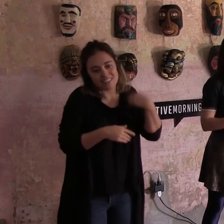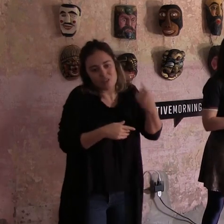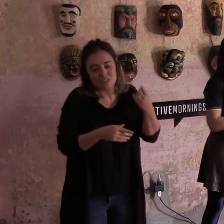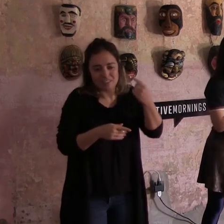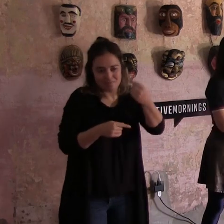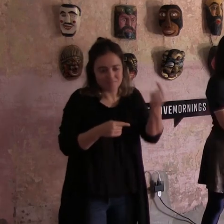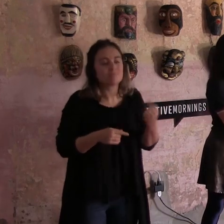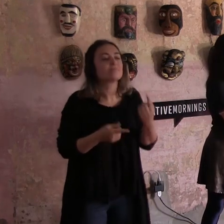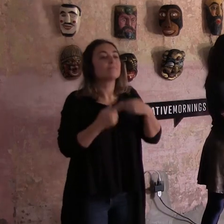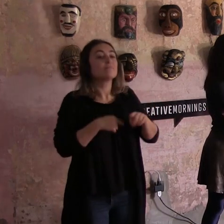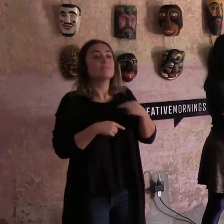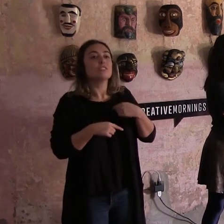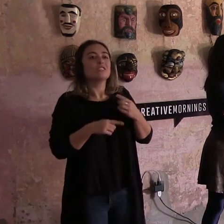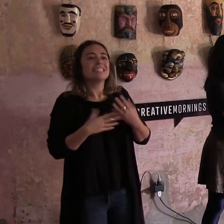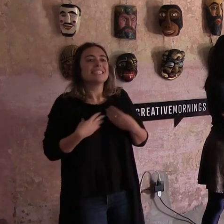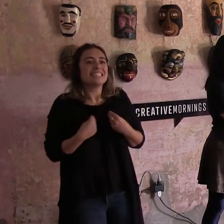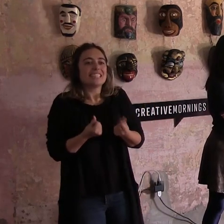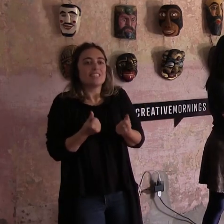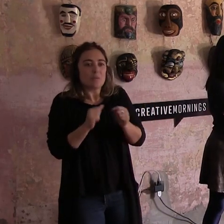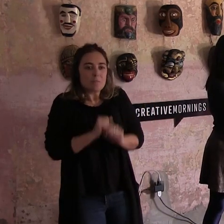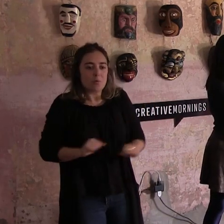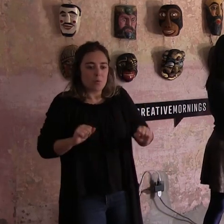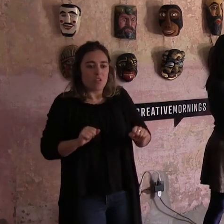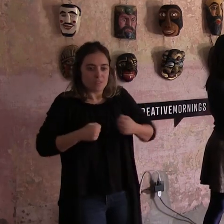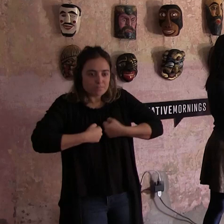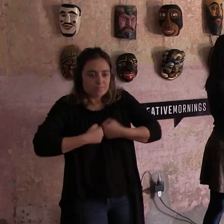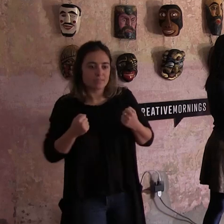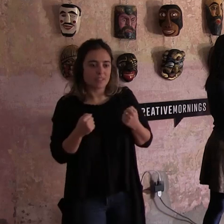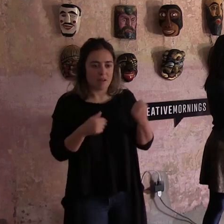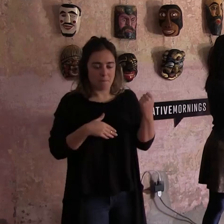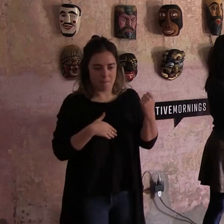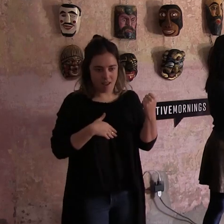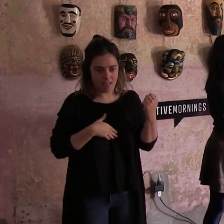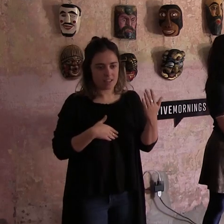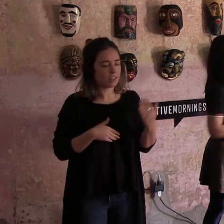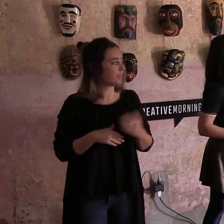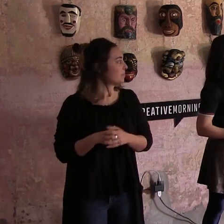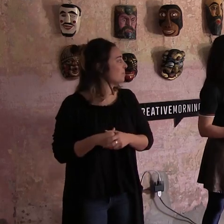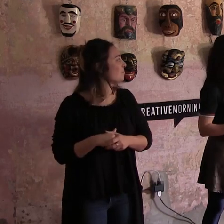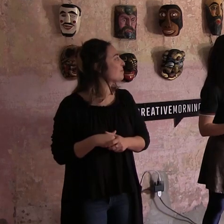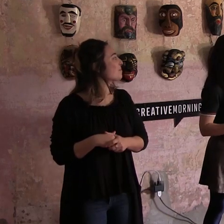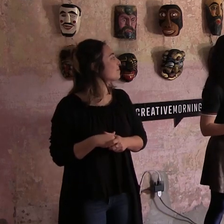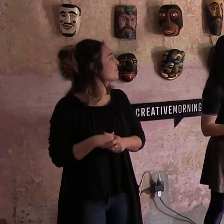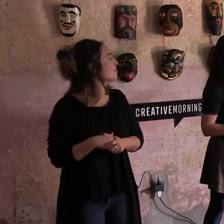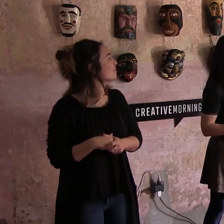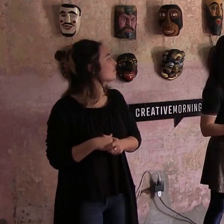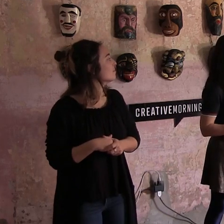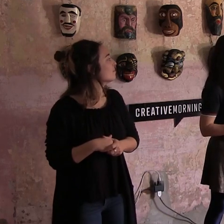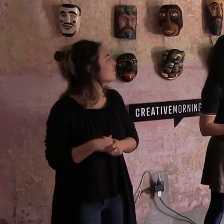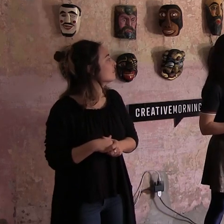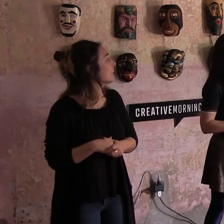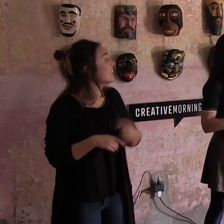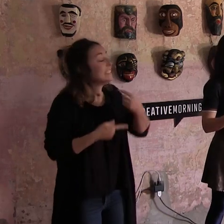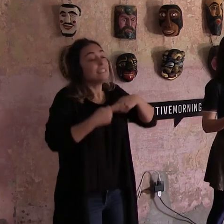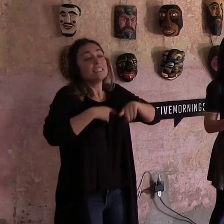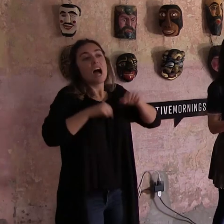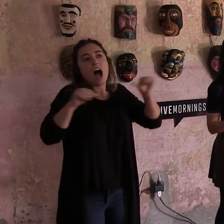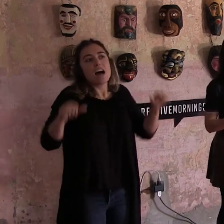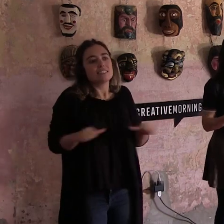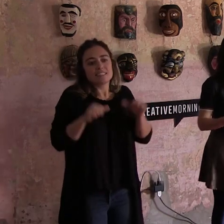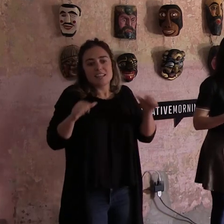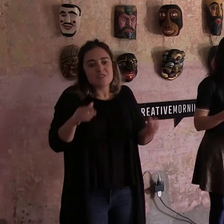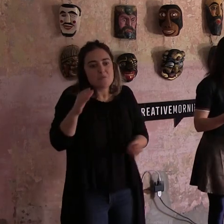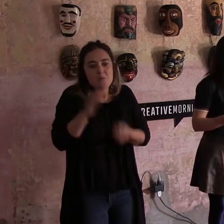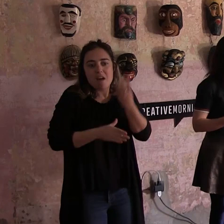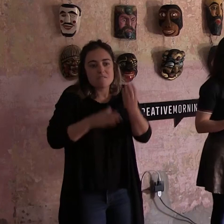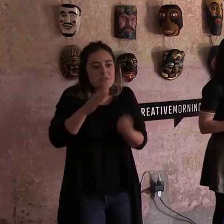me desarrollé como bailarina. Hola, ting, ahí. Entonces, como les decía, en Contradanza hacíamos todos los